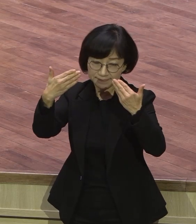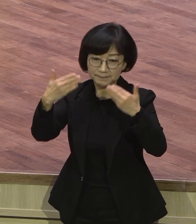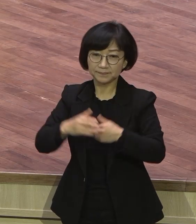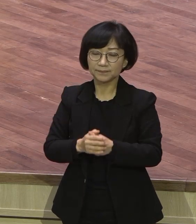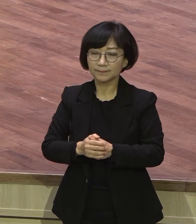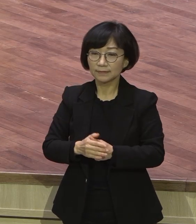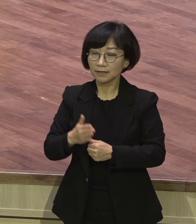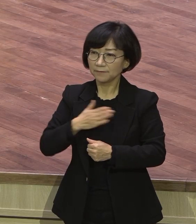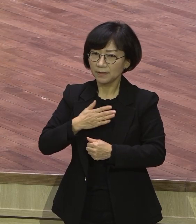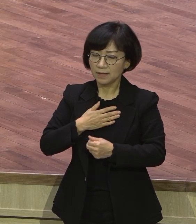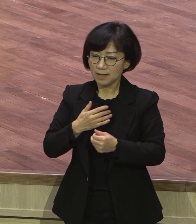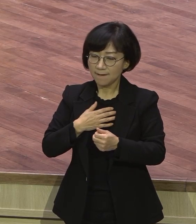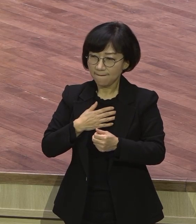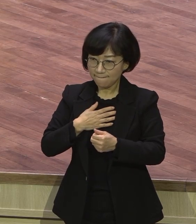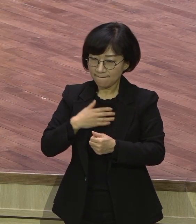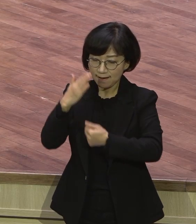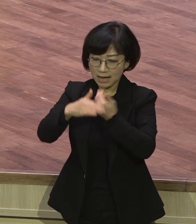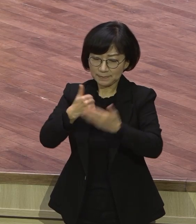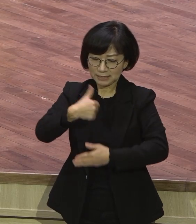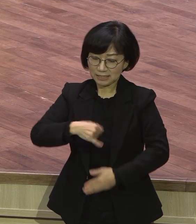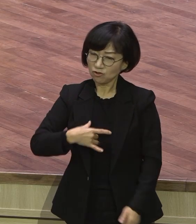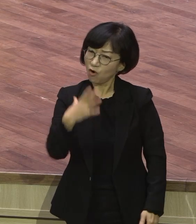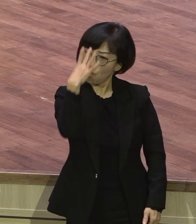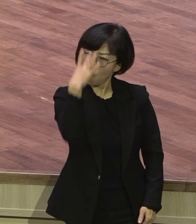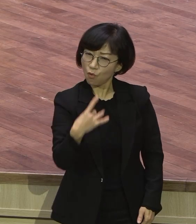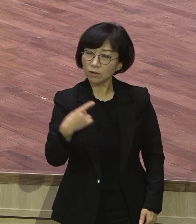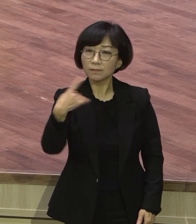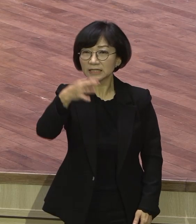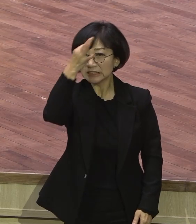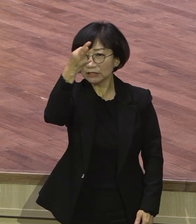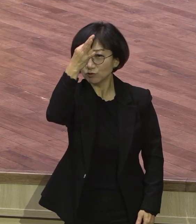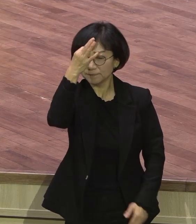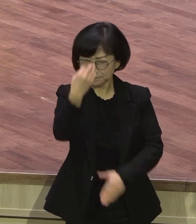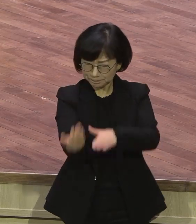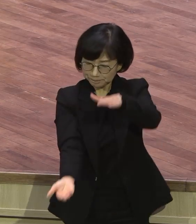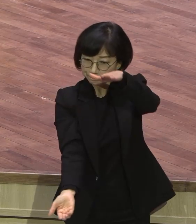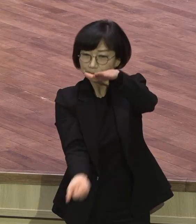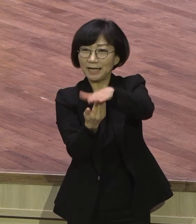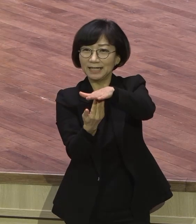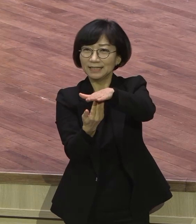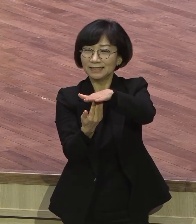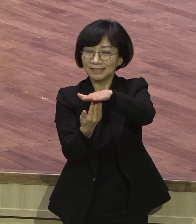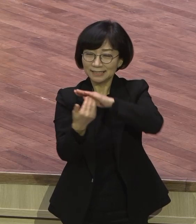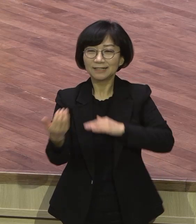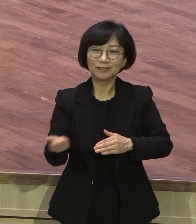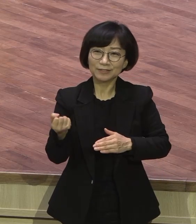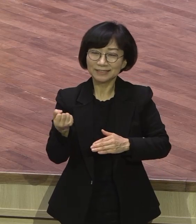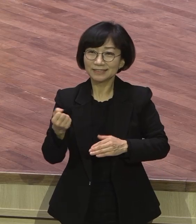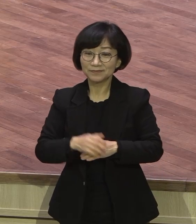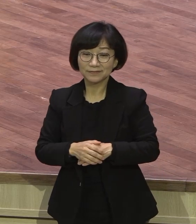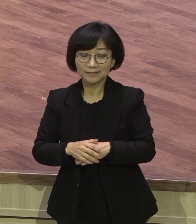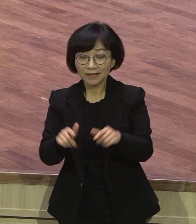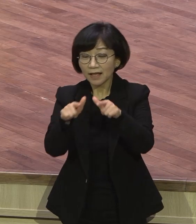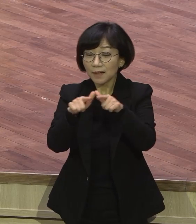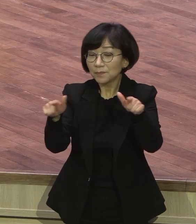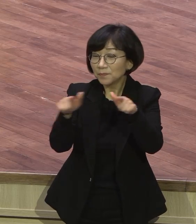전문성도 가지고 있었어요 무엇보다도 평상시 삶속에